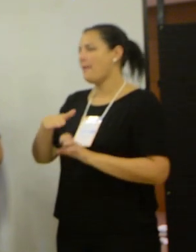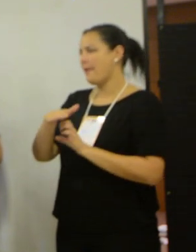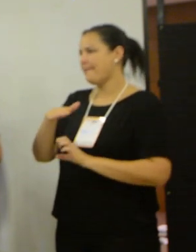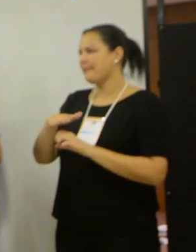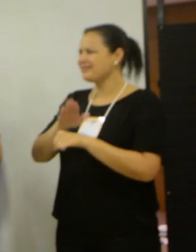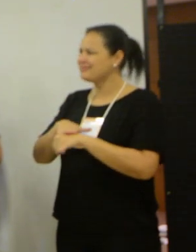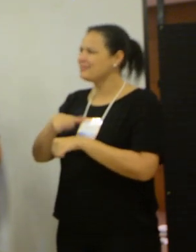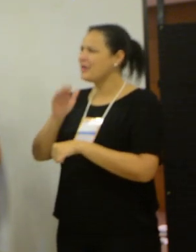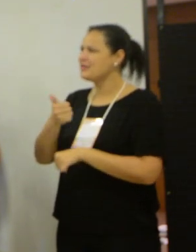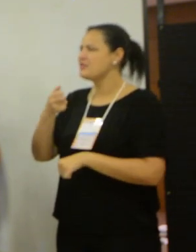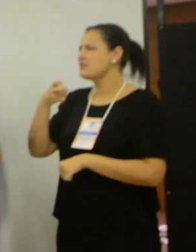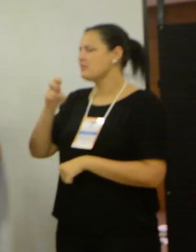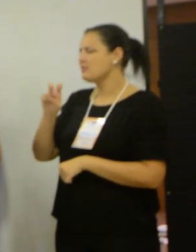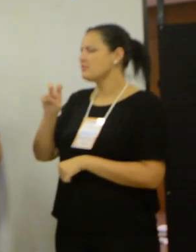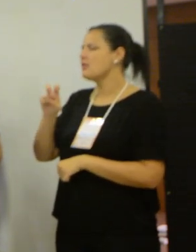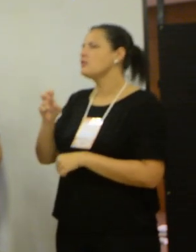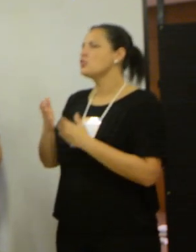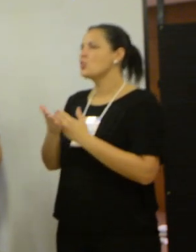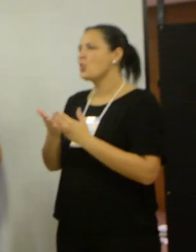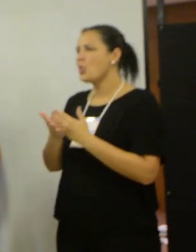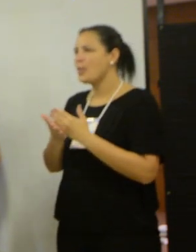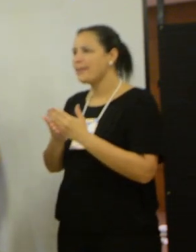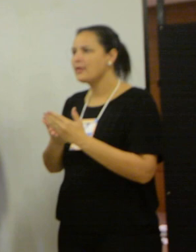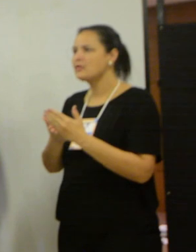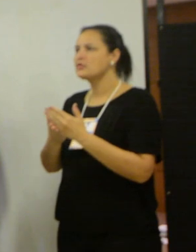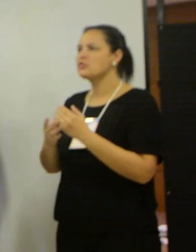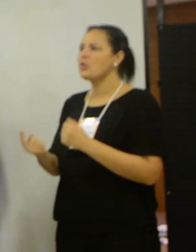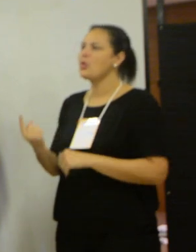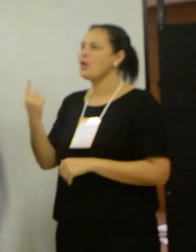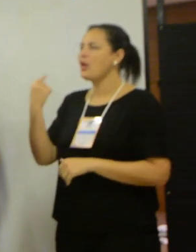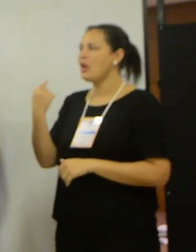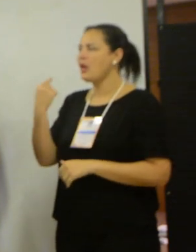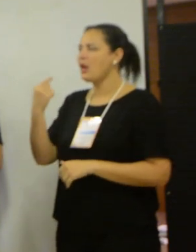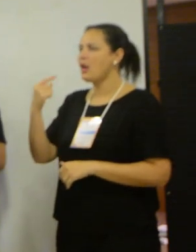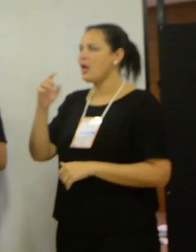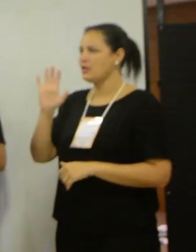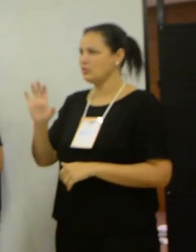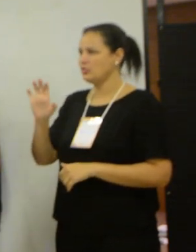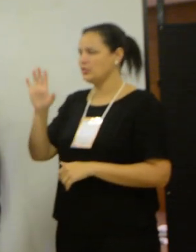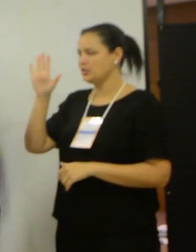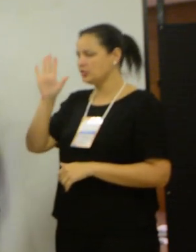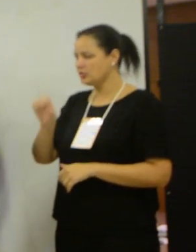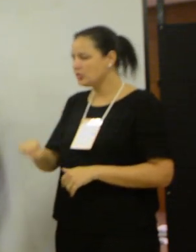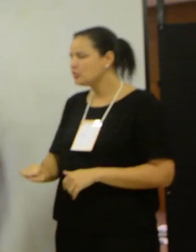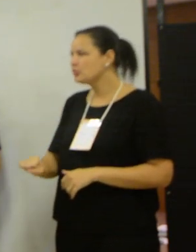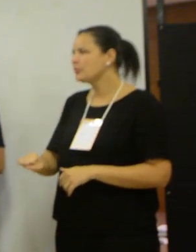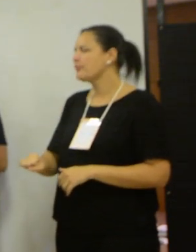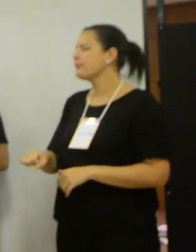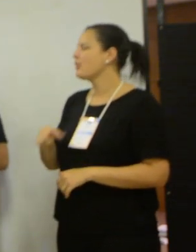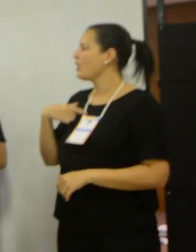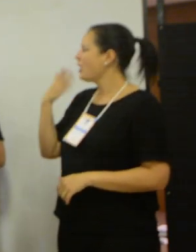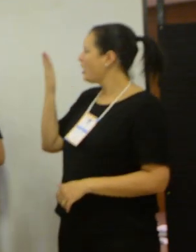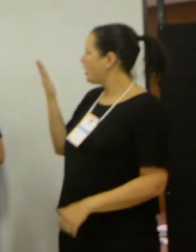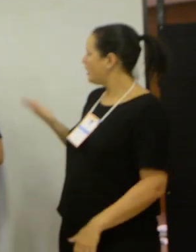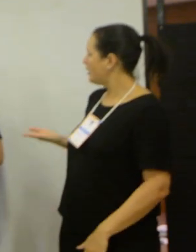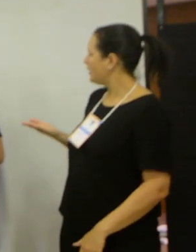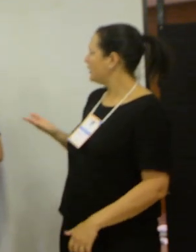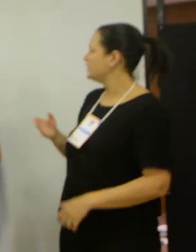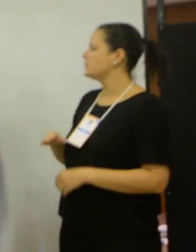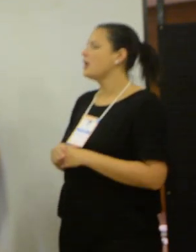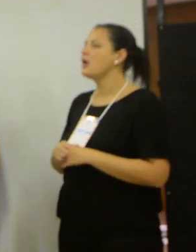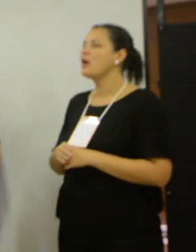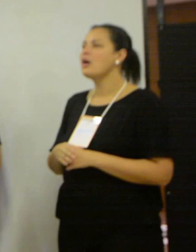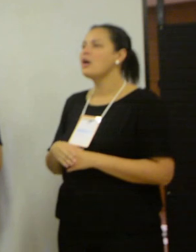suas atividades em Porto Alegre, no Rio Grande do Sul. Ao meu lado direito está o fundador da empresa, o Dr. Luiz